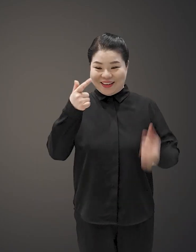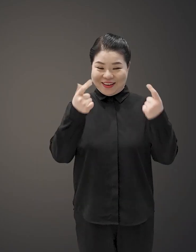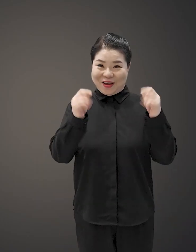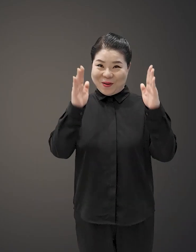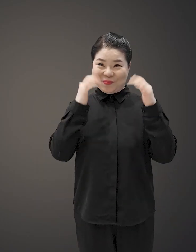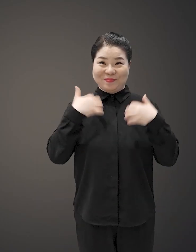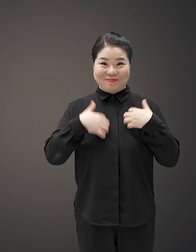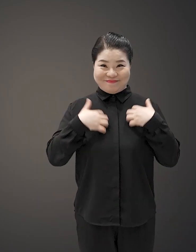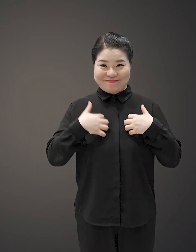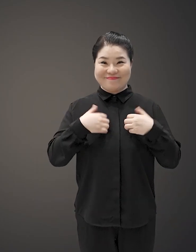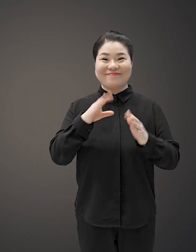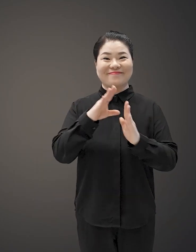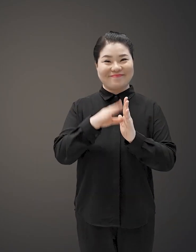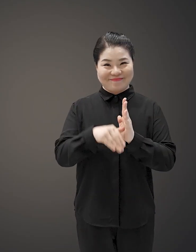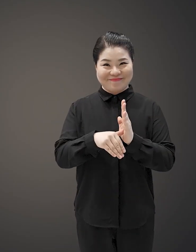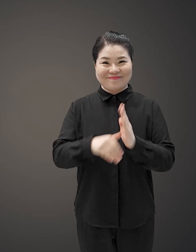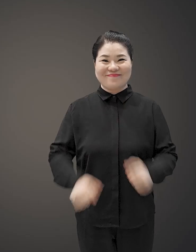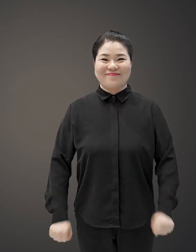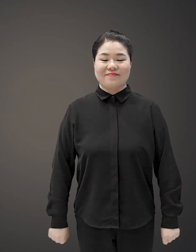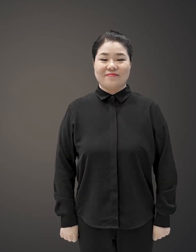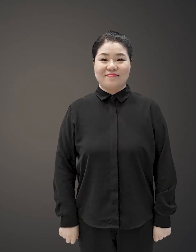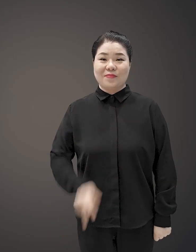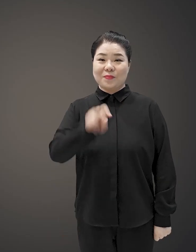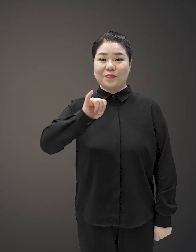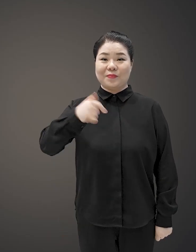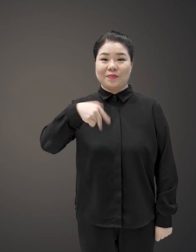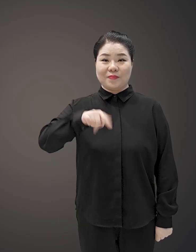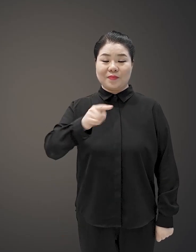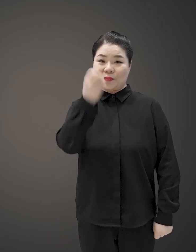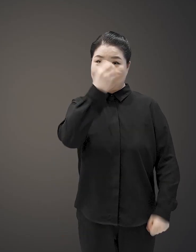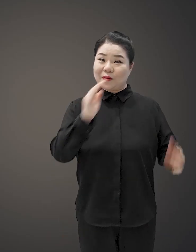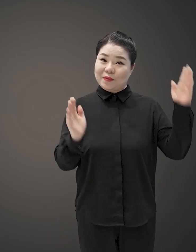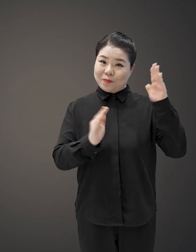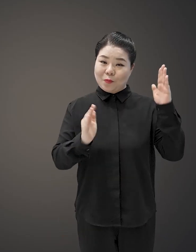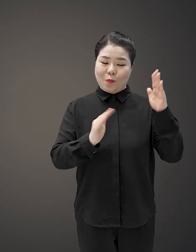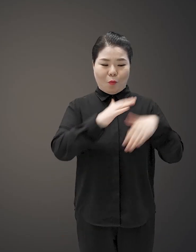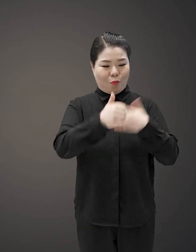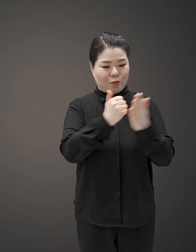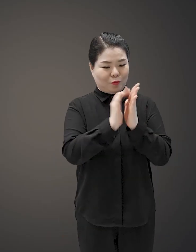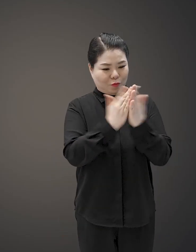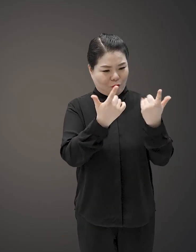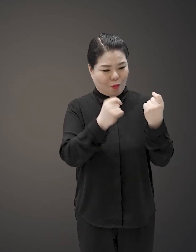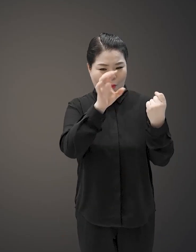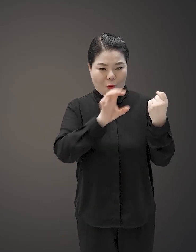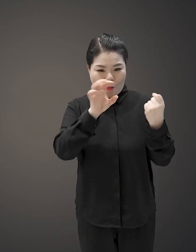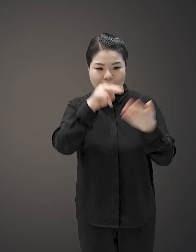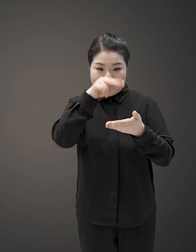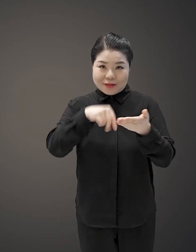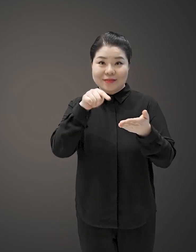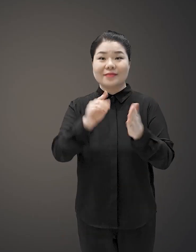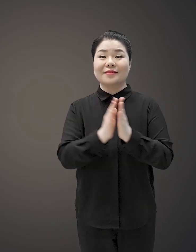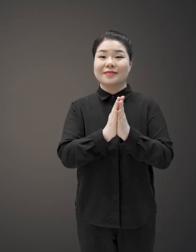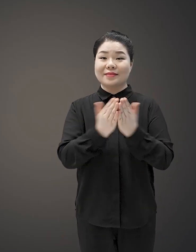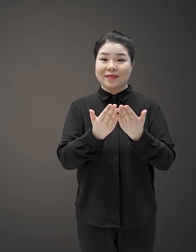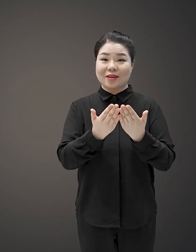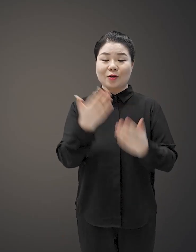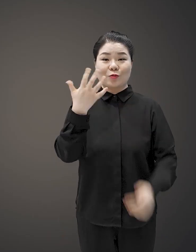이토록 공부가 재미있어지는 순간 민사고 학생들이 성경처럼 반복해서 읽은 바로 그 책.